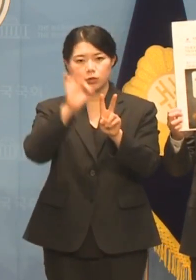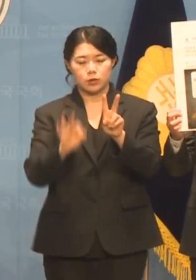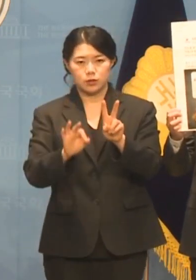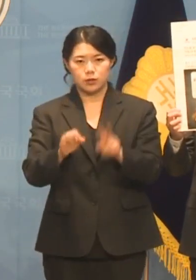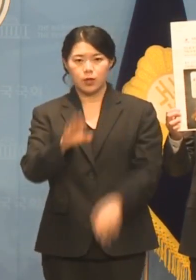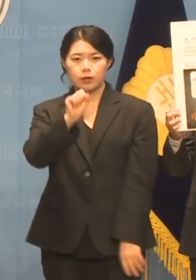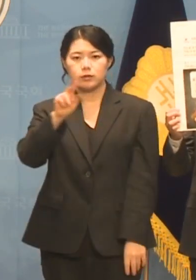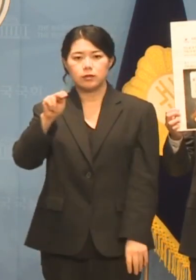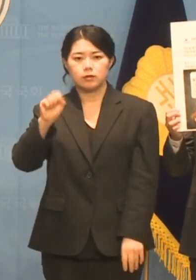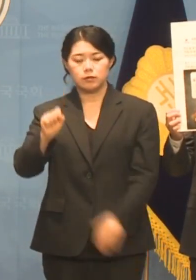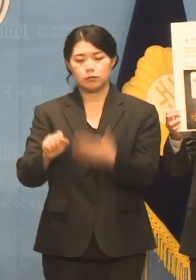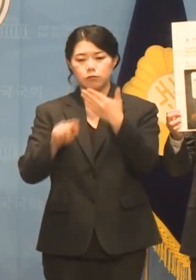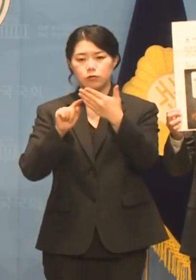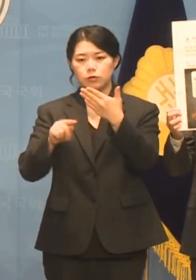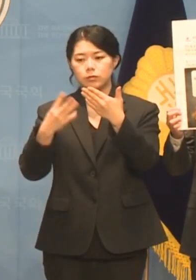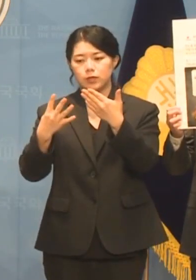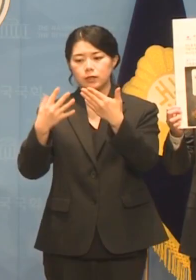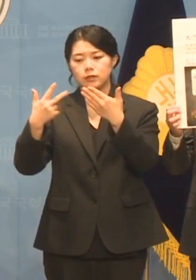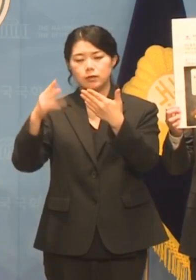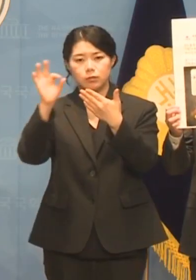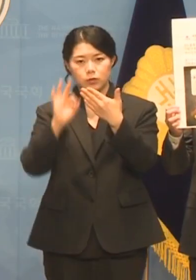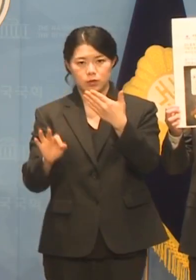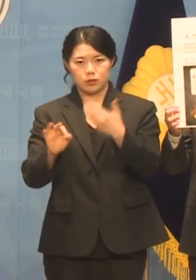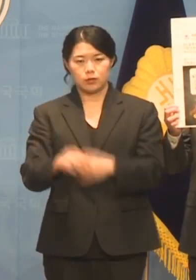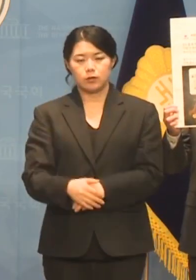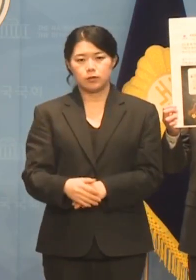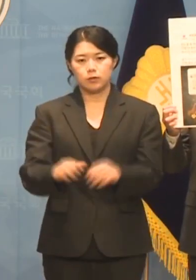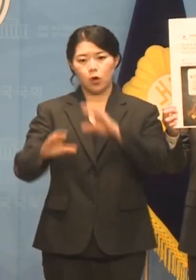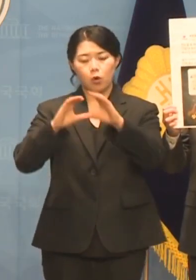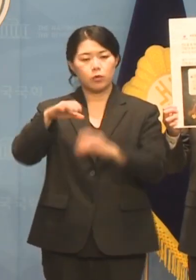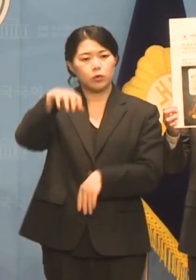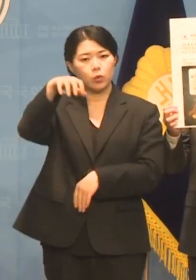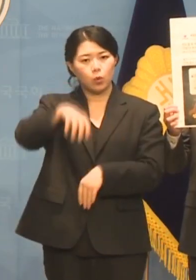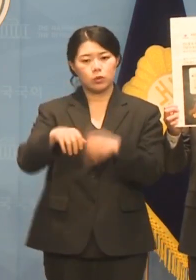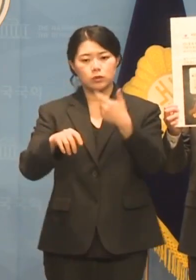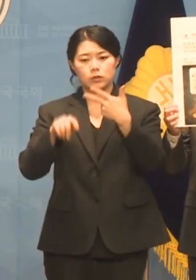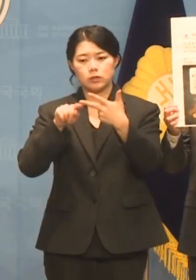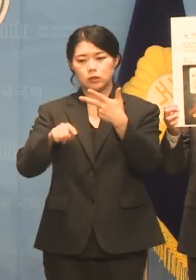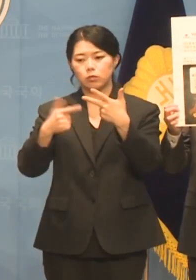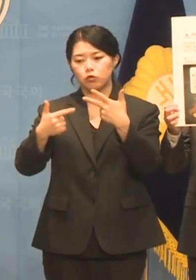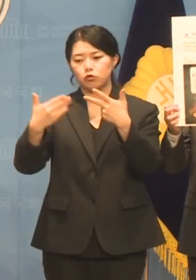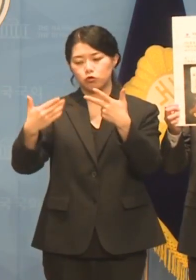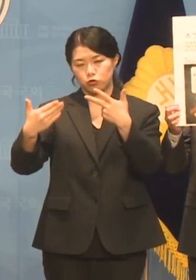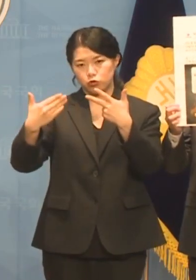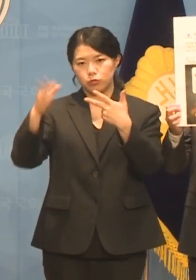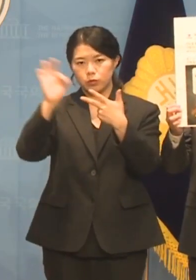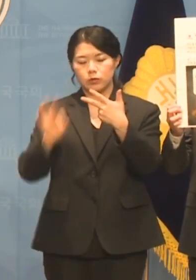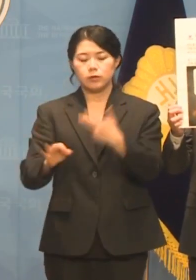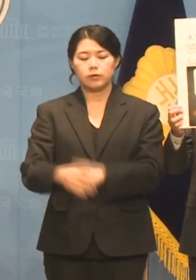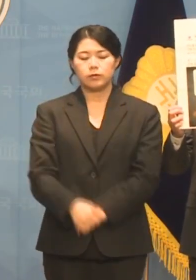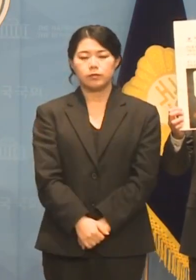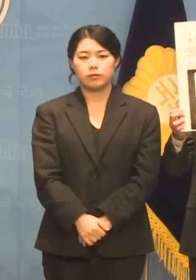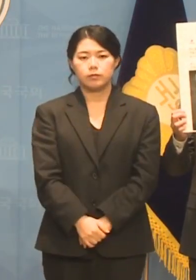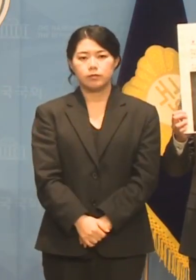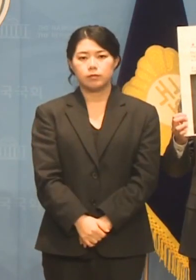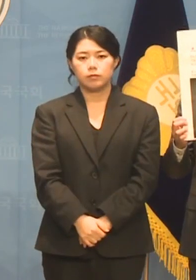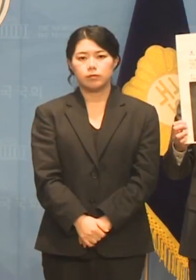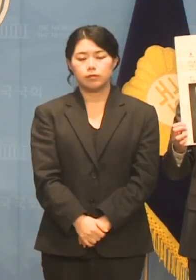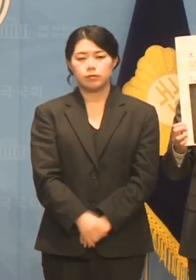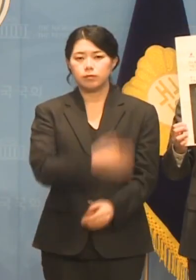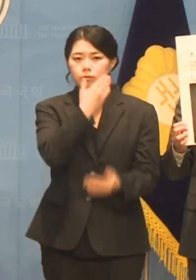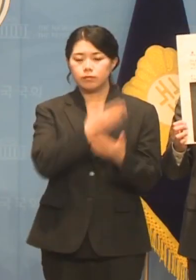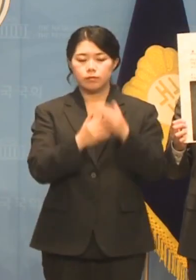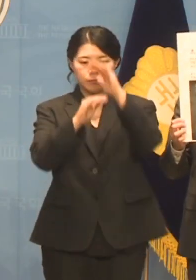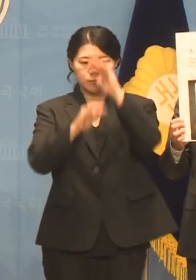22.89%, SNS가 9.47%, 커뮤니티가 7.69%로 제보되었습니다. 주요 제보